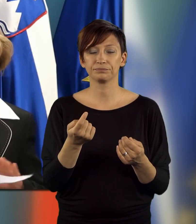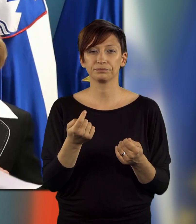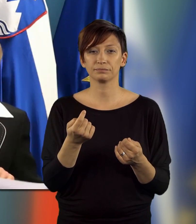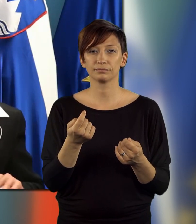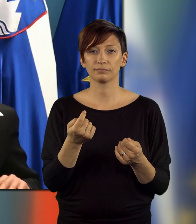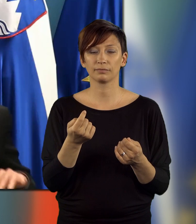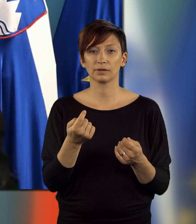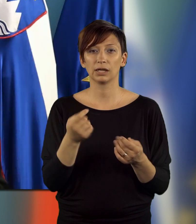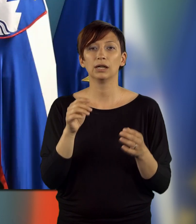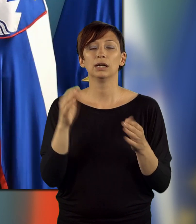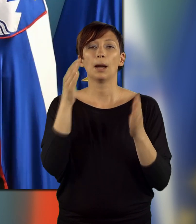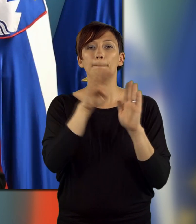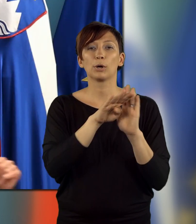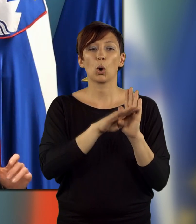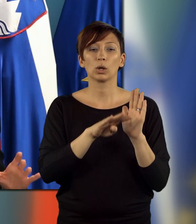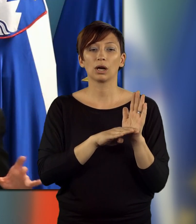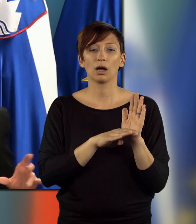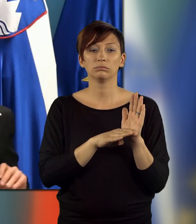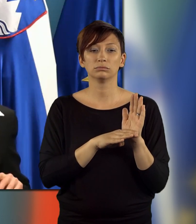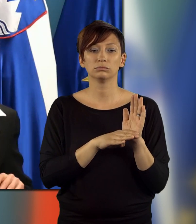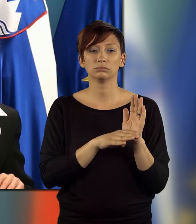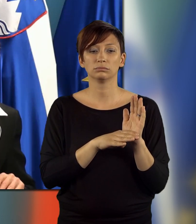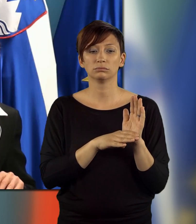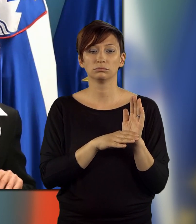naprimer program